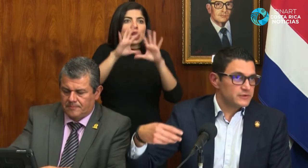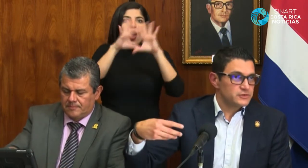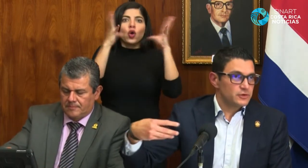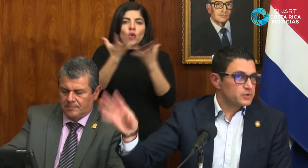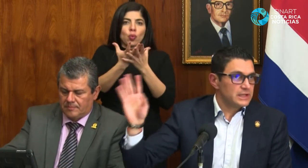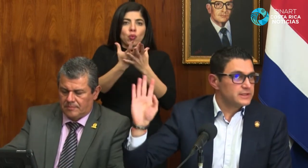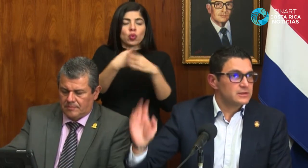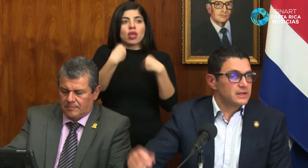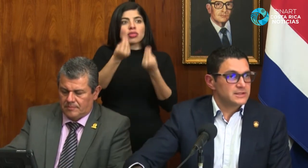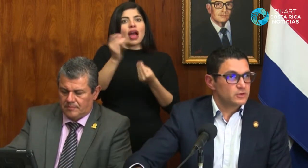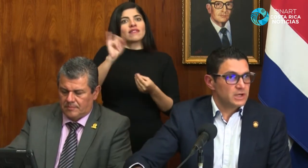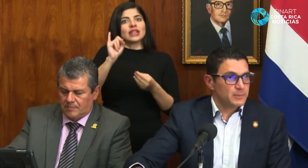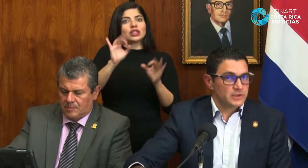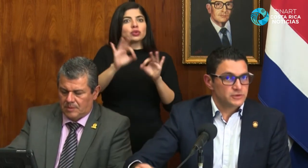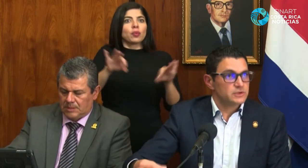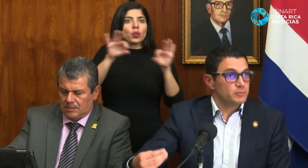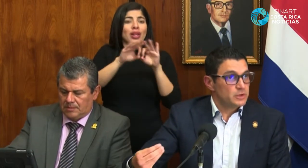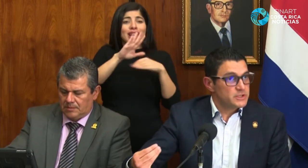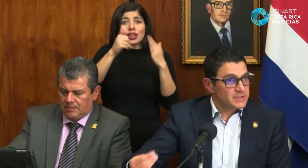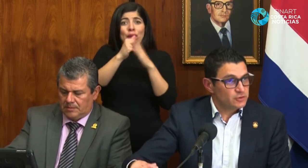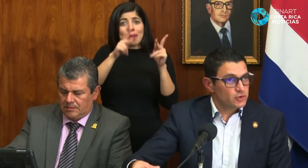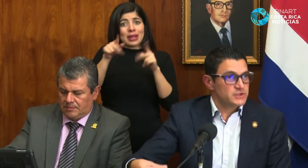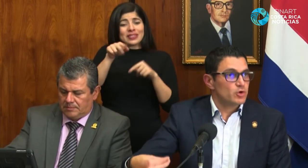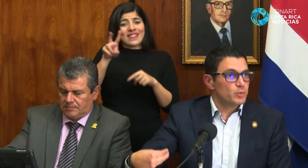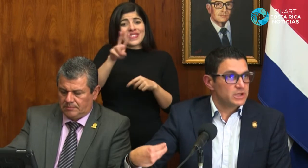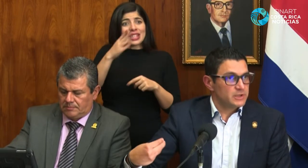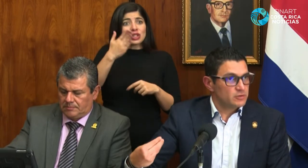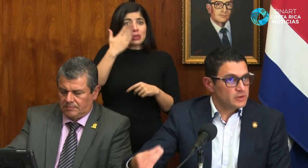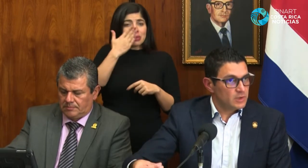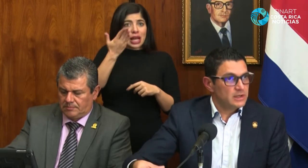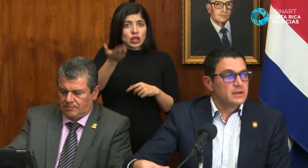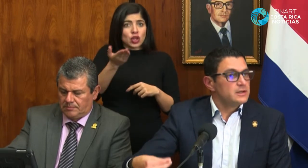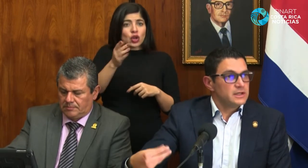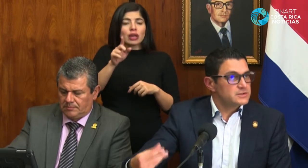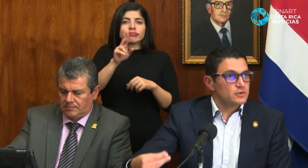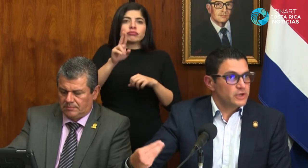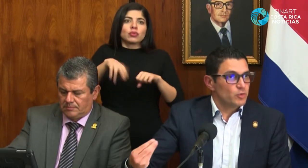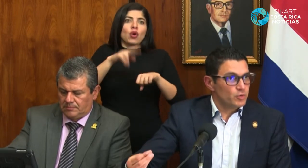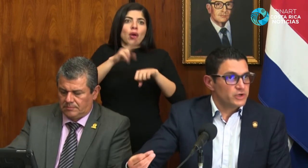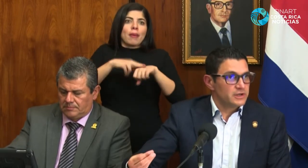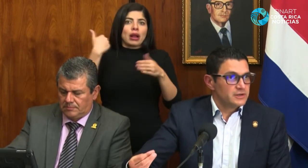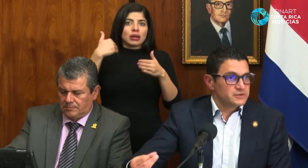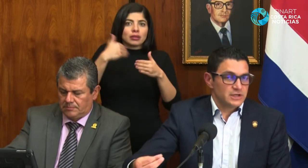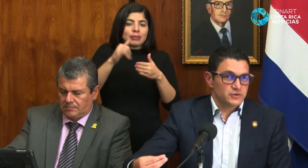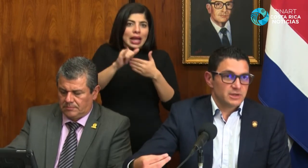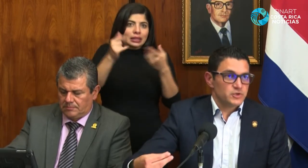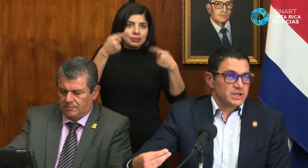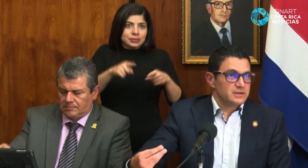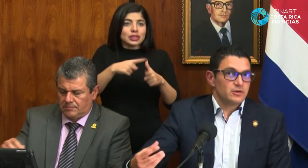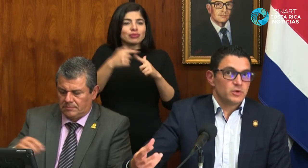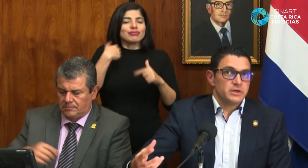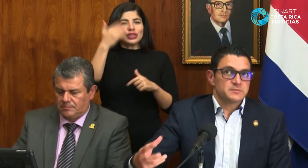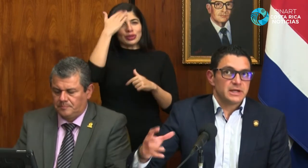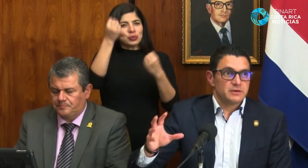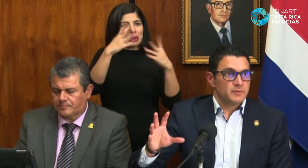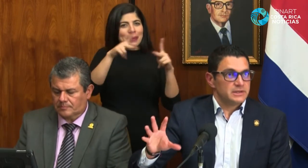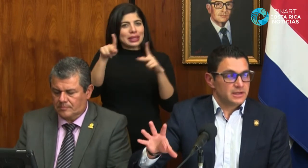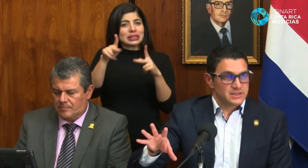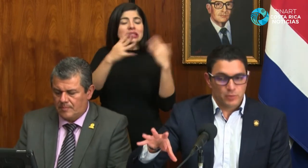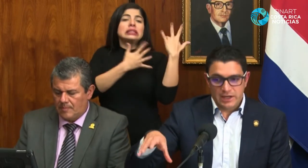iba a haber una infección importante en casi toda la población. Son virus respiratorios, es el comportamiento habitual y es lo que ocurre. O sea, yo sé que mucha gente, como le digo,